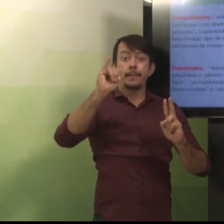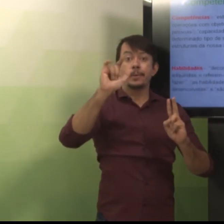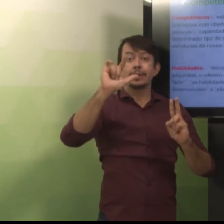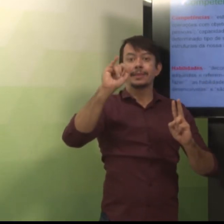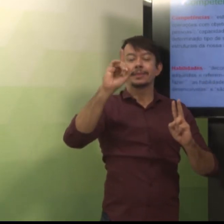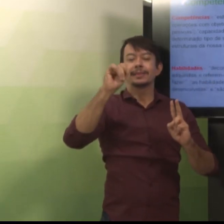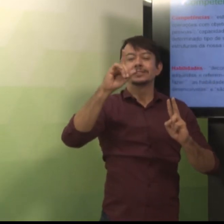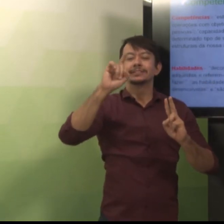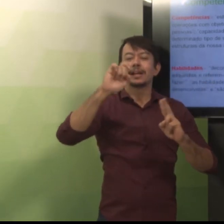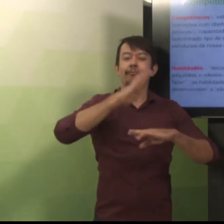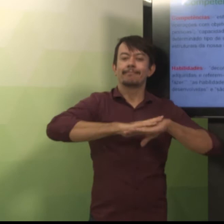e habilidade.